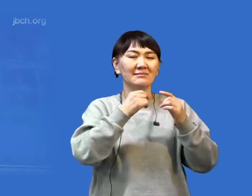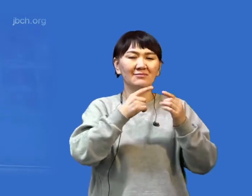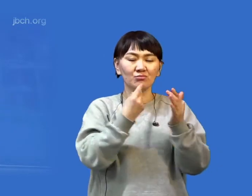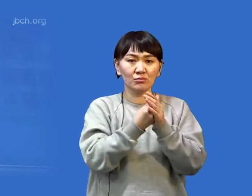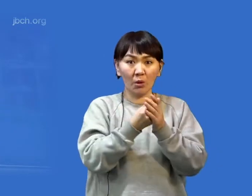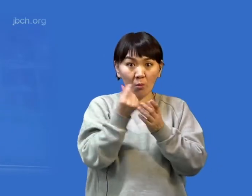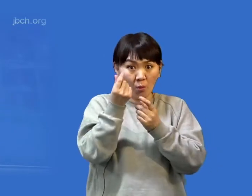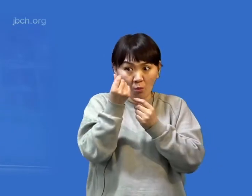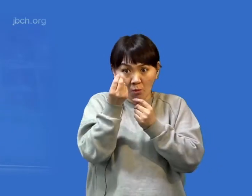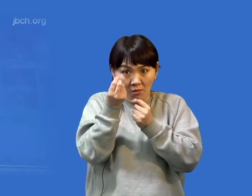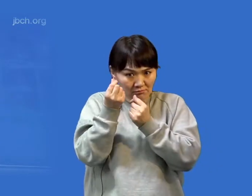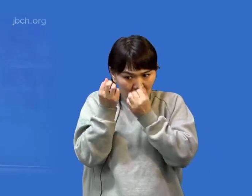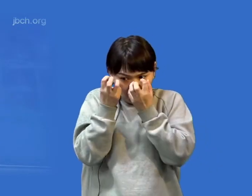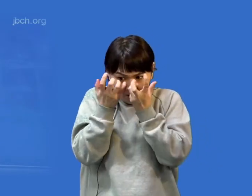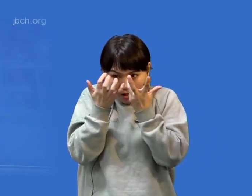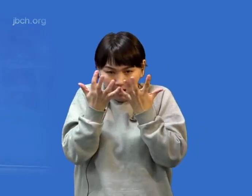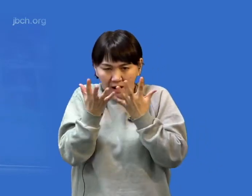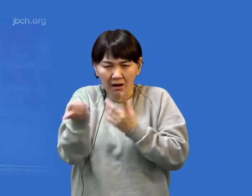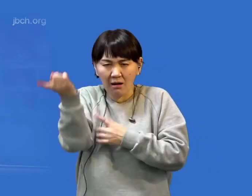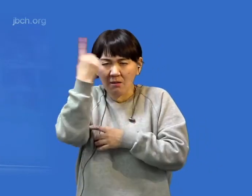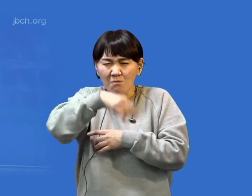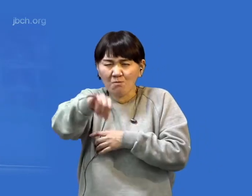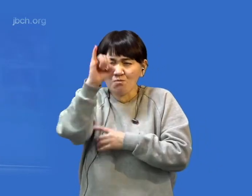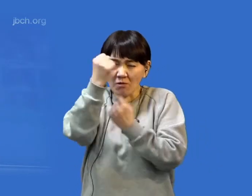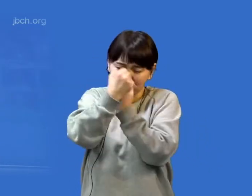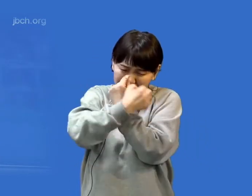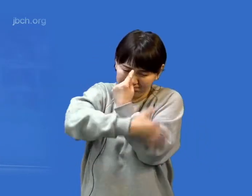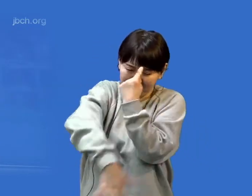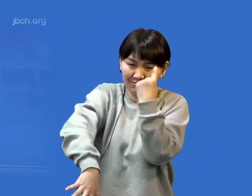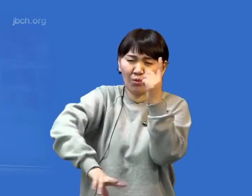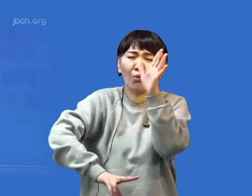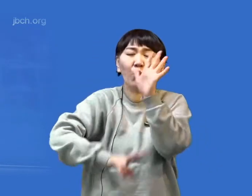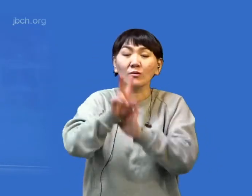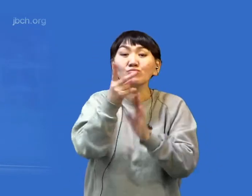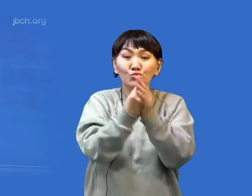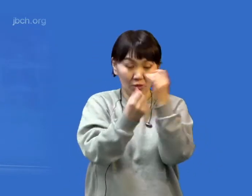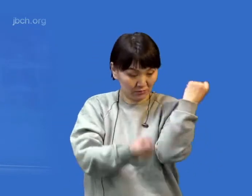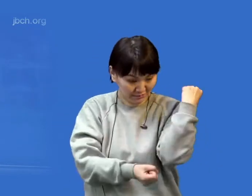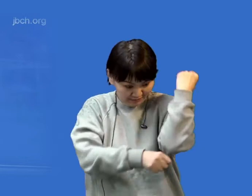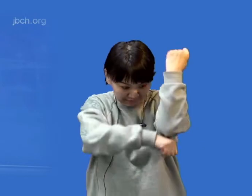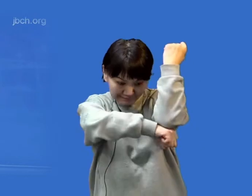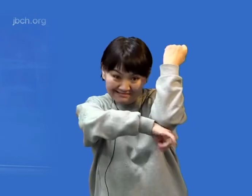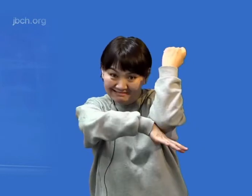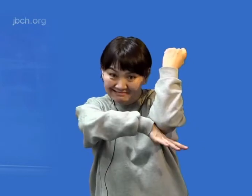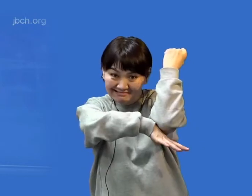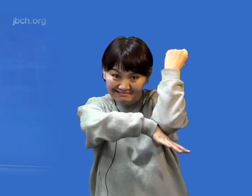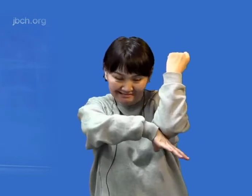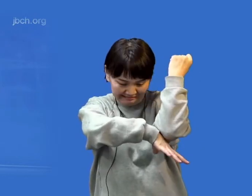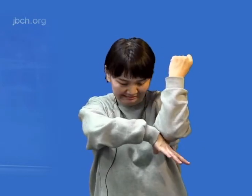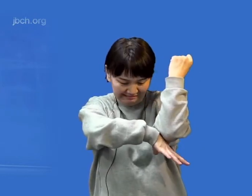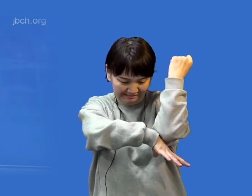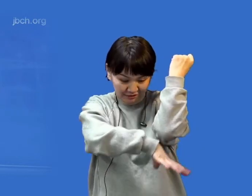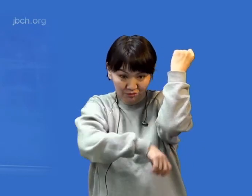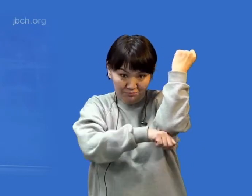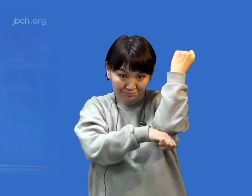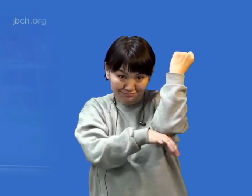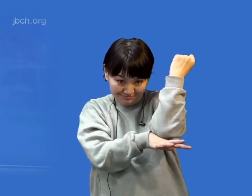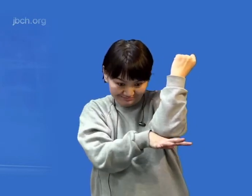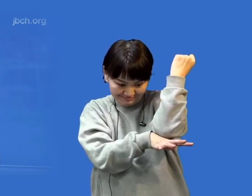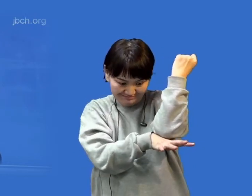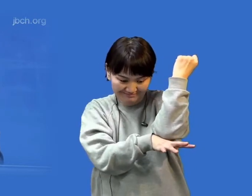Мөнгөнд дурлах нь хамаг муугийн үндэс мөн. Тэр үндэснээс ахуулаад л одоо үр жимс нь дэлгэрэл гарах хэвээр байна